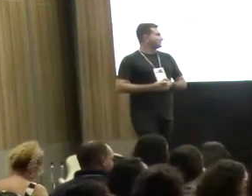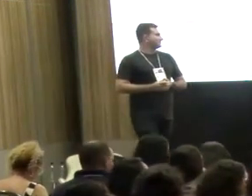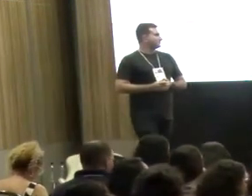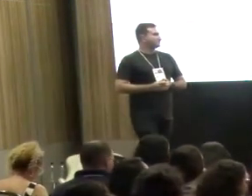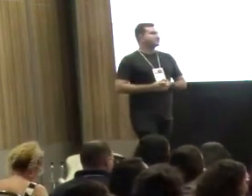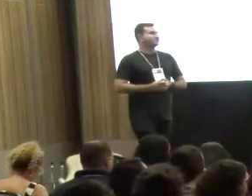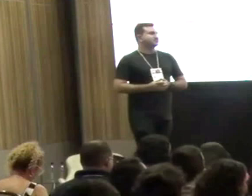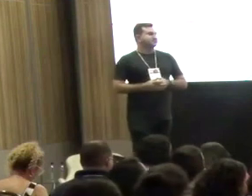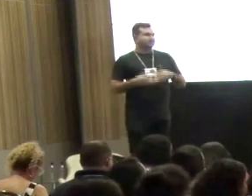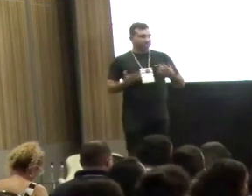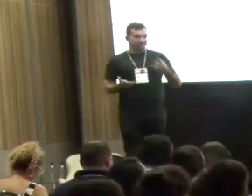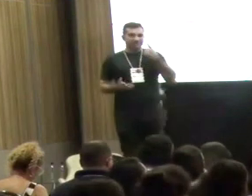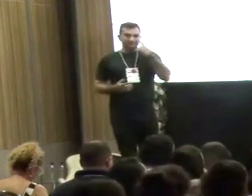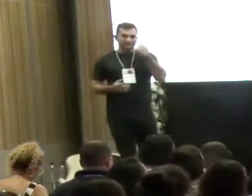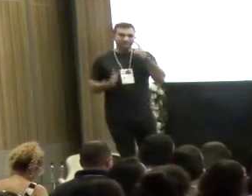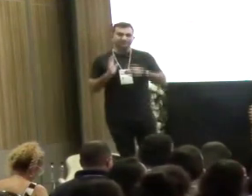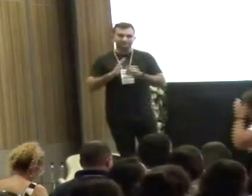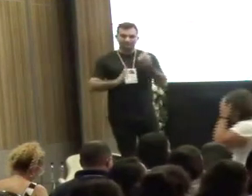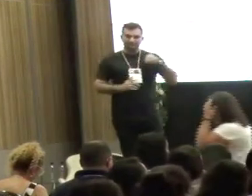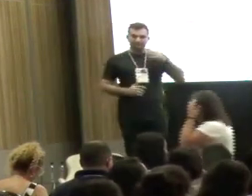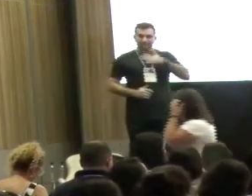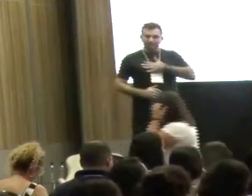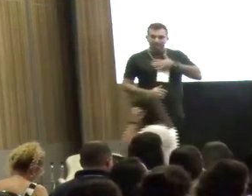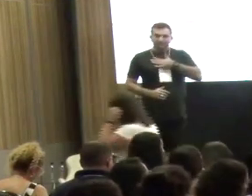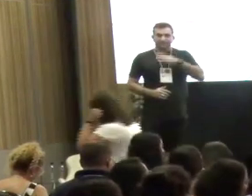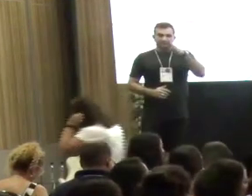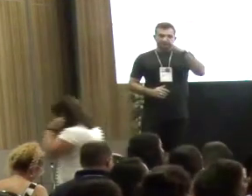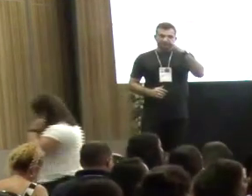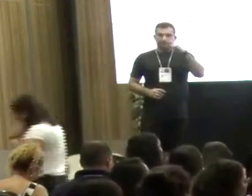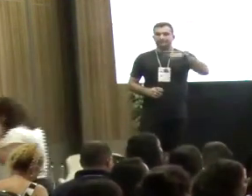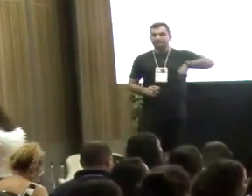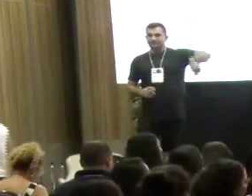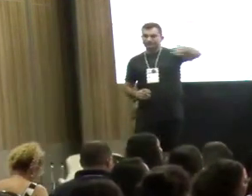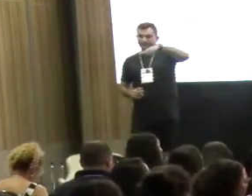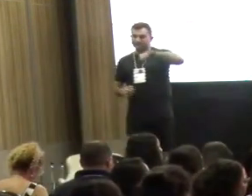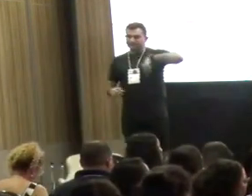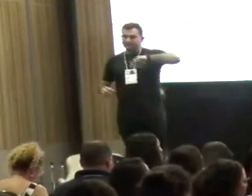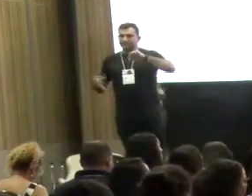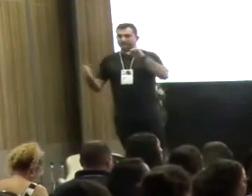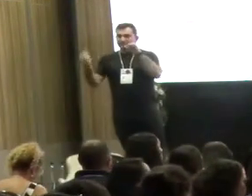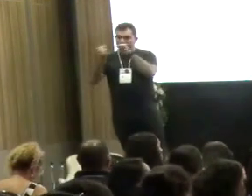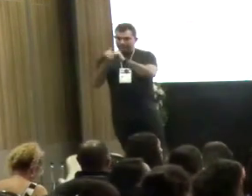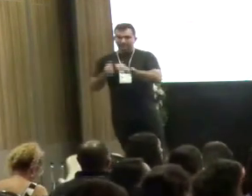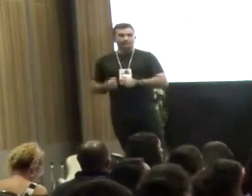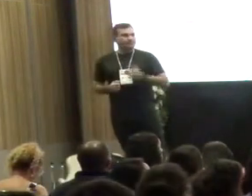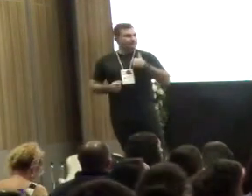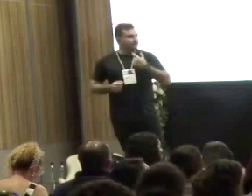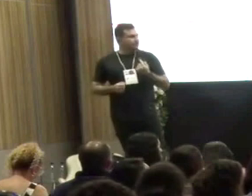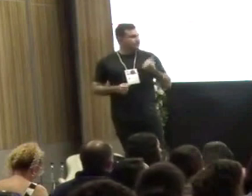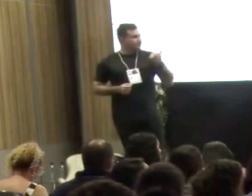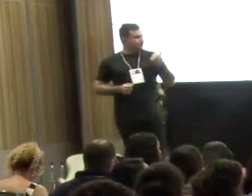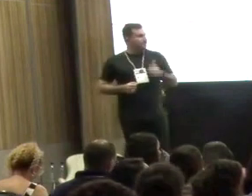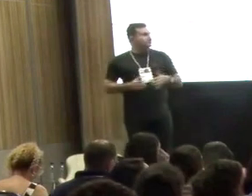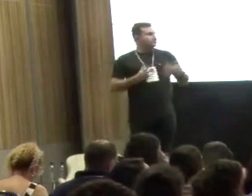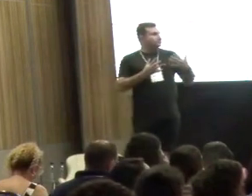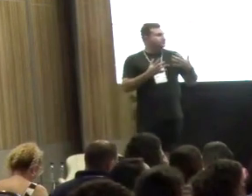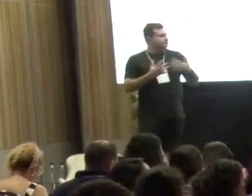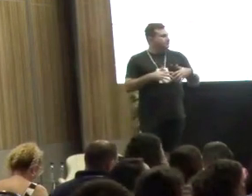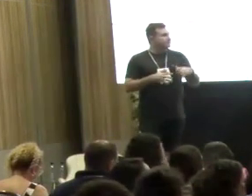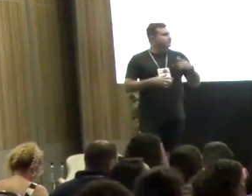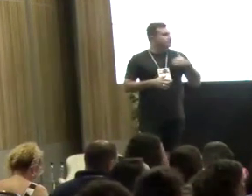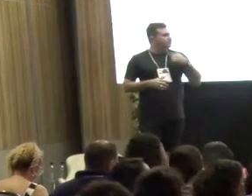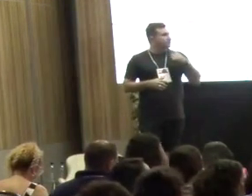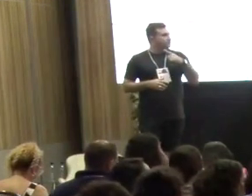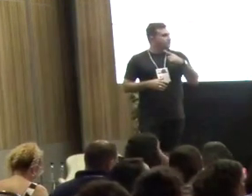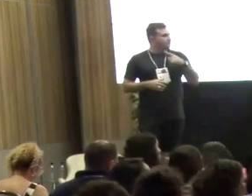Olhe, primeiro é um prazer estar aqui entre vocês. Eu quase era IFRN, viu? Eu